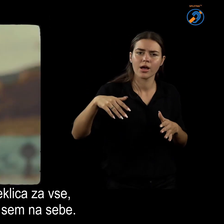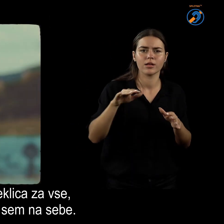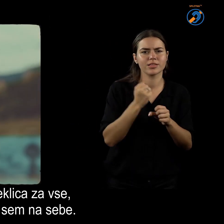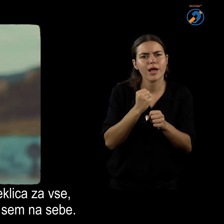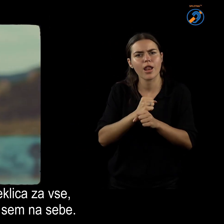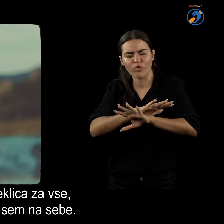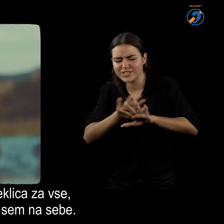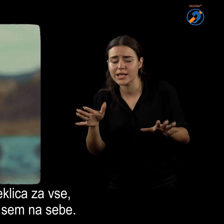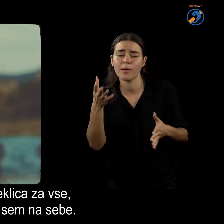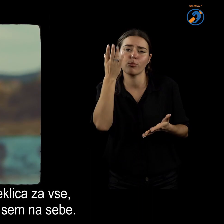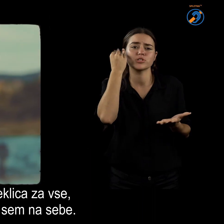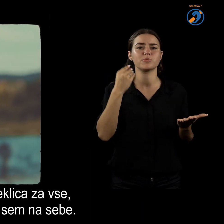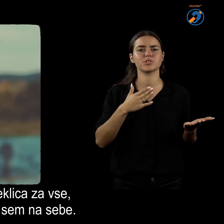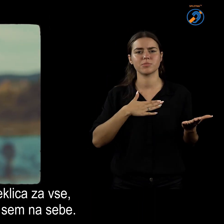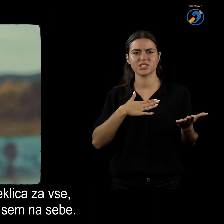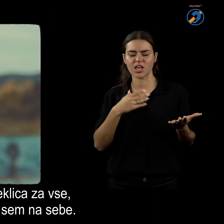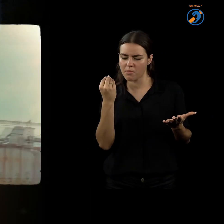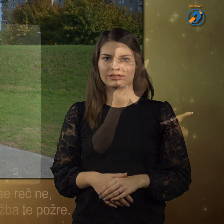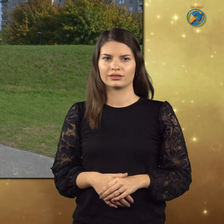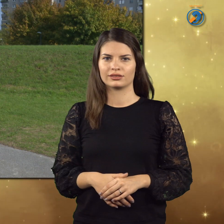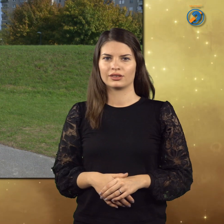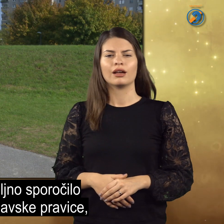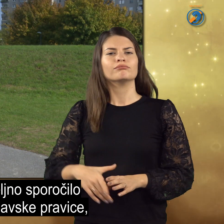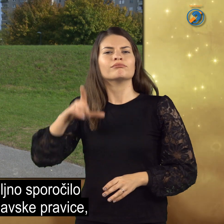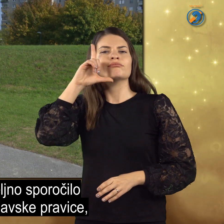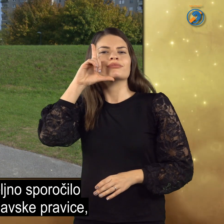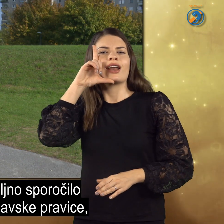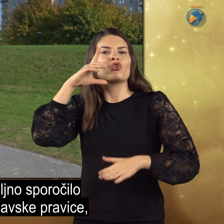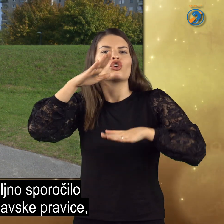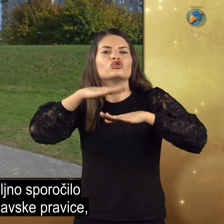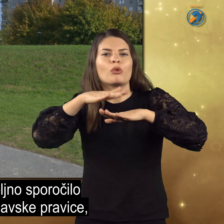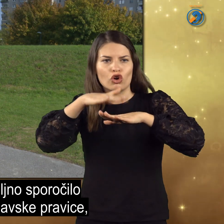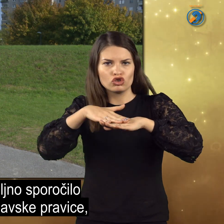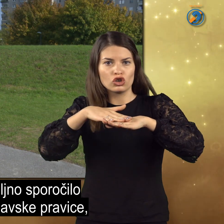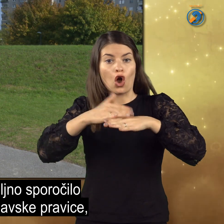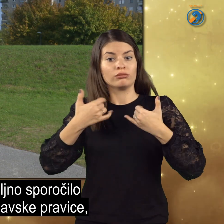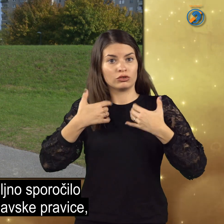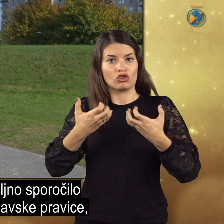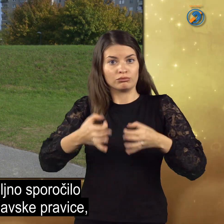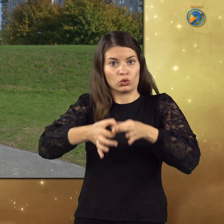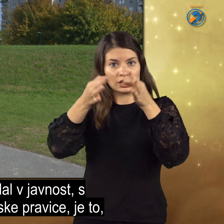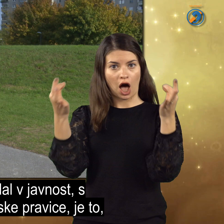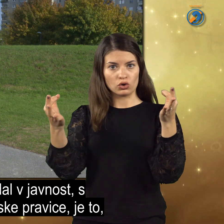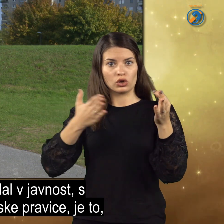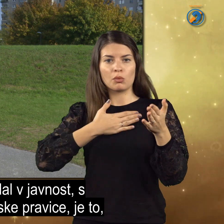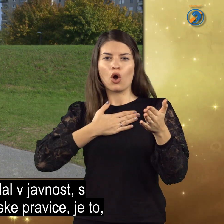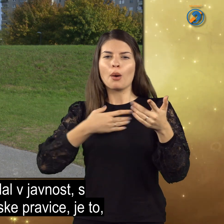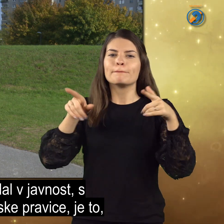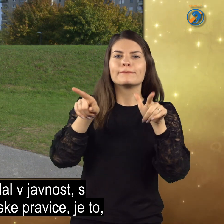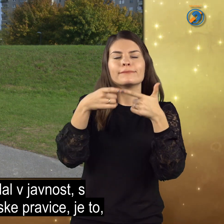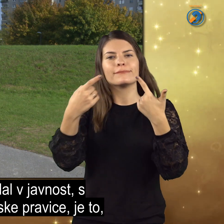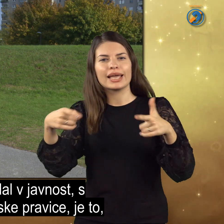bil sem deklica za vse, pa pozabil sem na sebe. Moje temeljno sporočilo, ki sem ga dal v javnost za